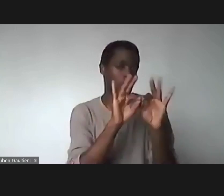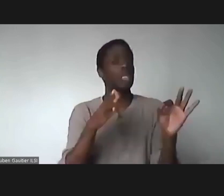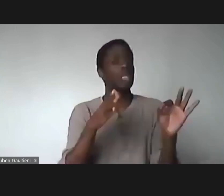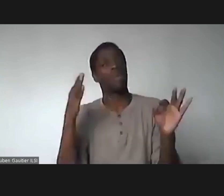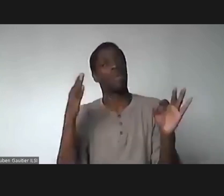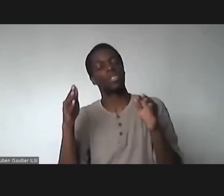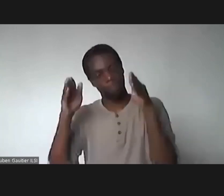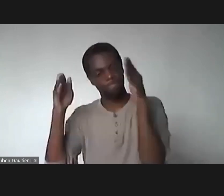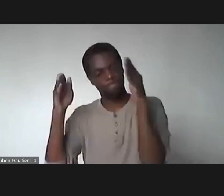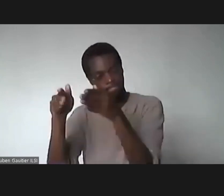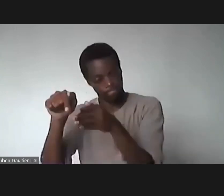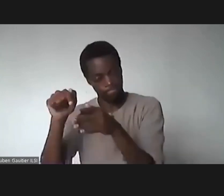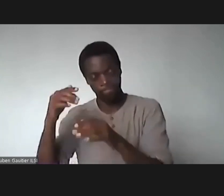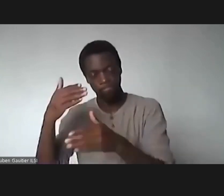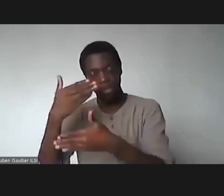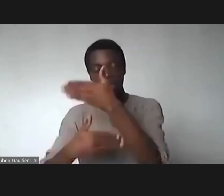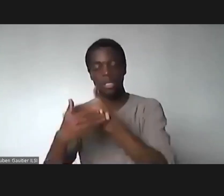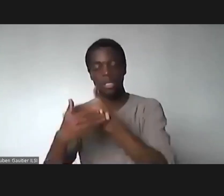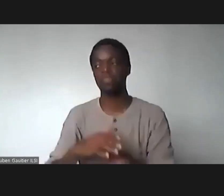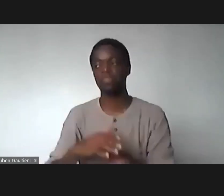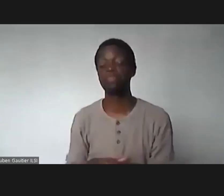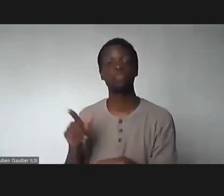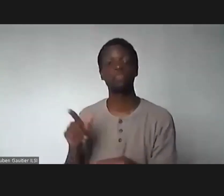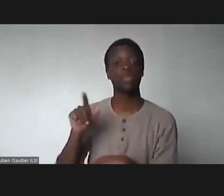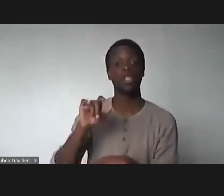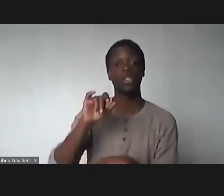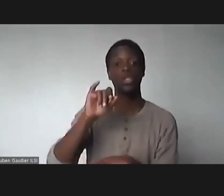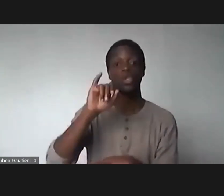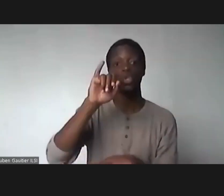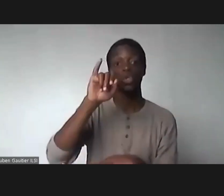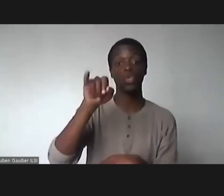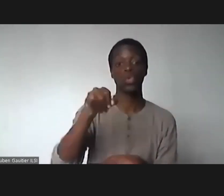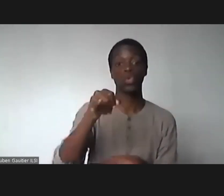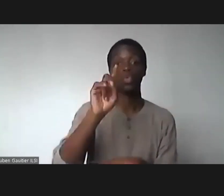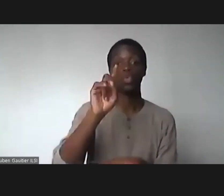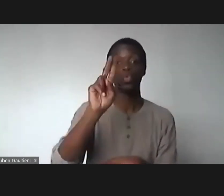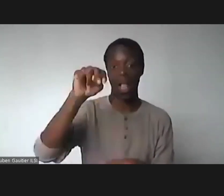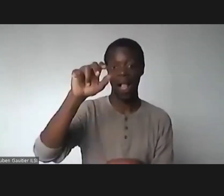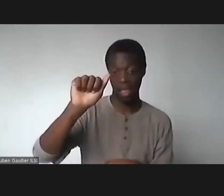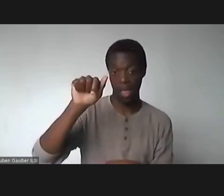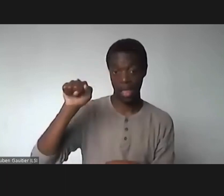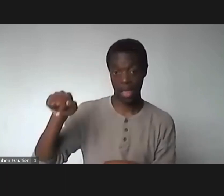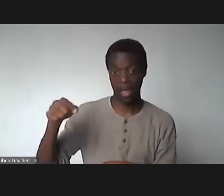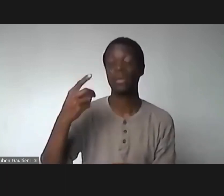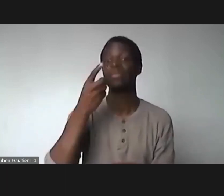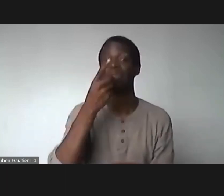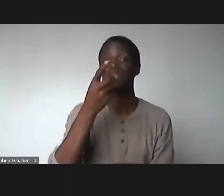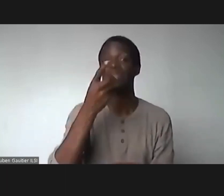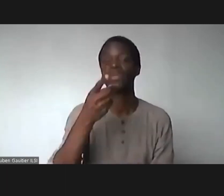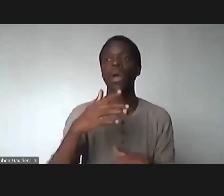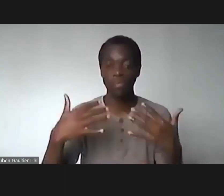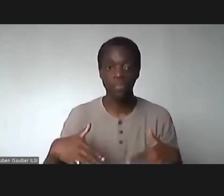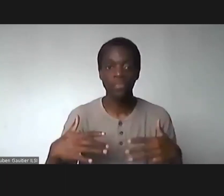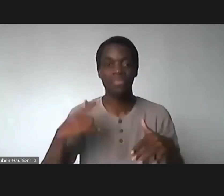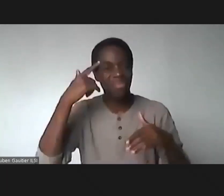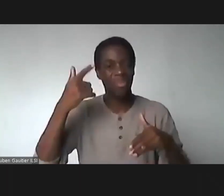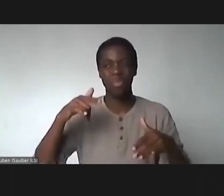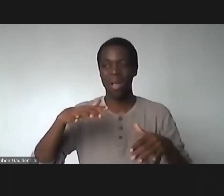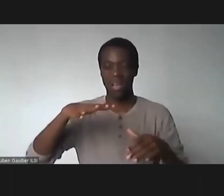crear como una con una persona que responde a mucho, responde que tiene muchas dificultades en más de una opción y